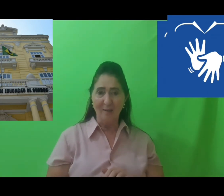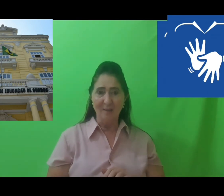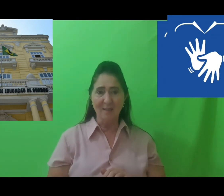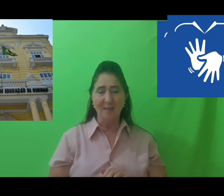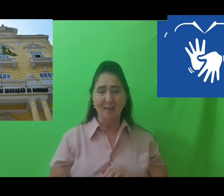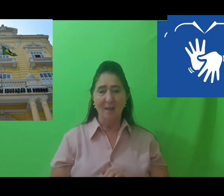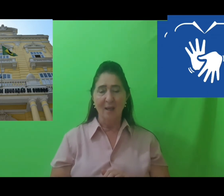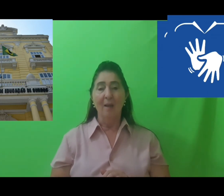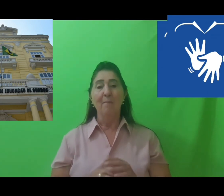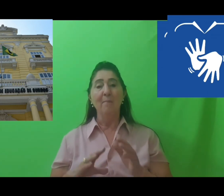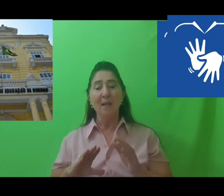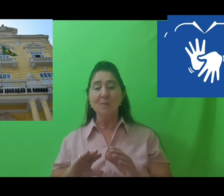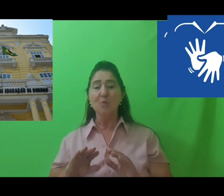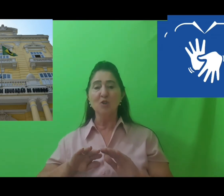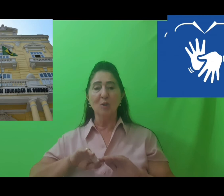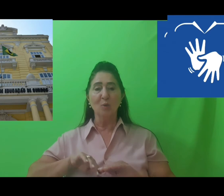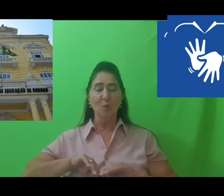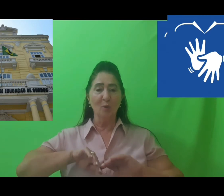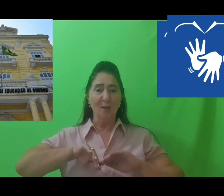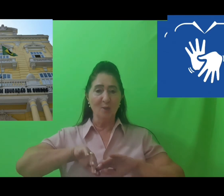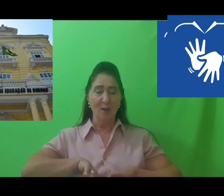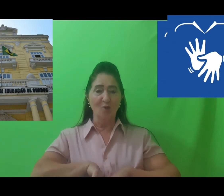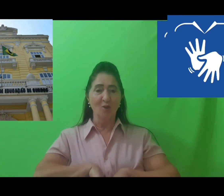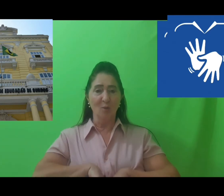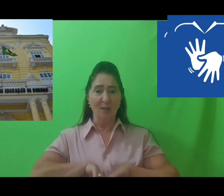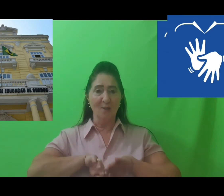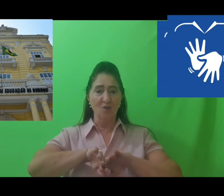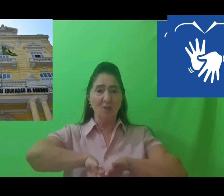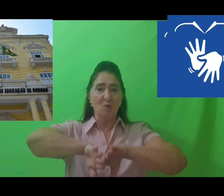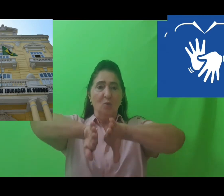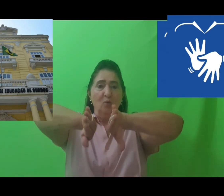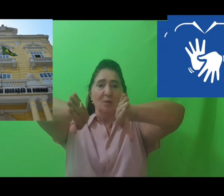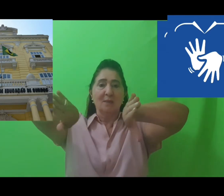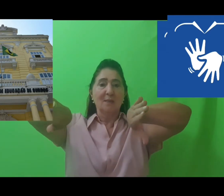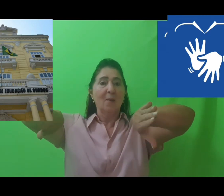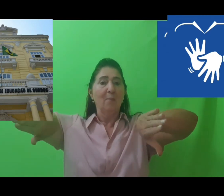pares. Mesmo o Instituto Nacional de Educação de Surdos